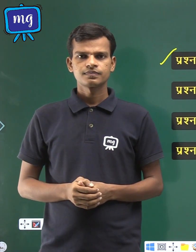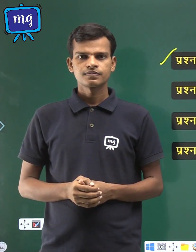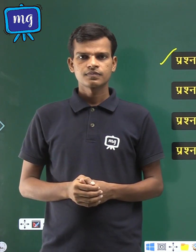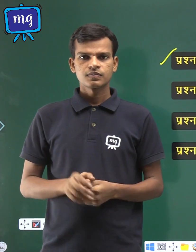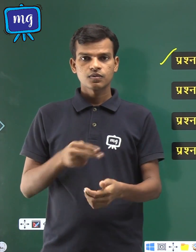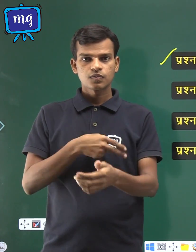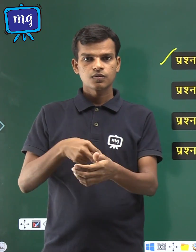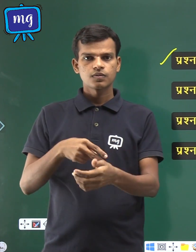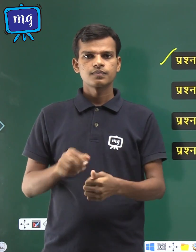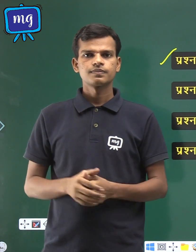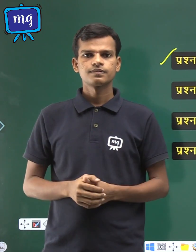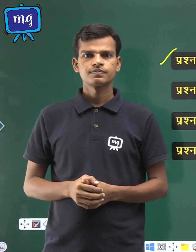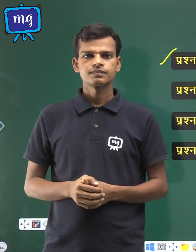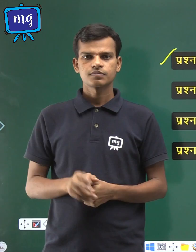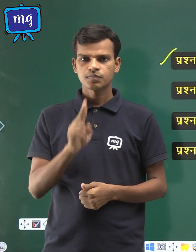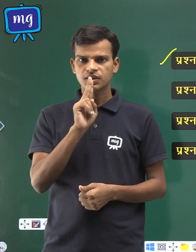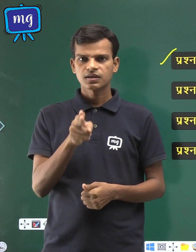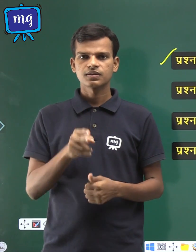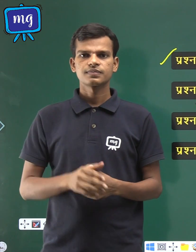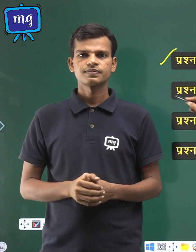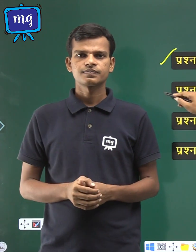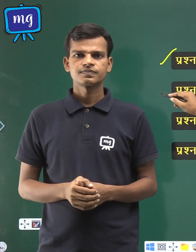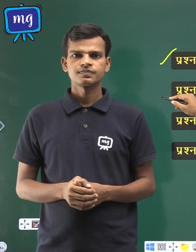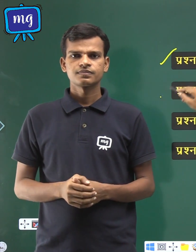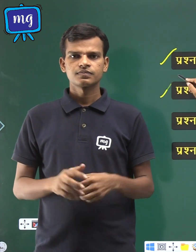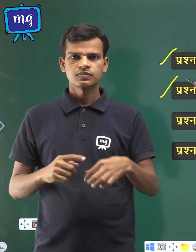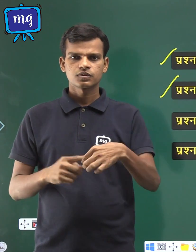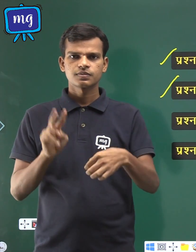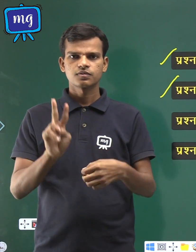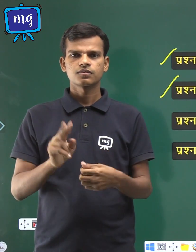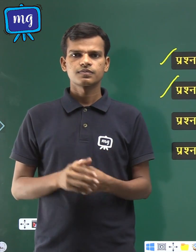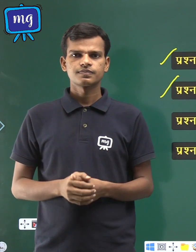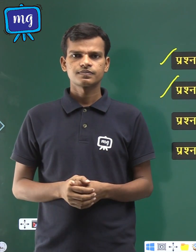पूरक कोण बताइए। प्रश्न नंबर 2,